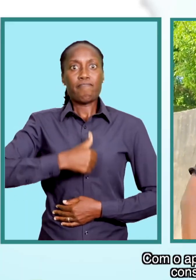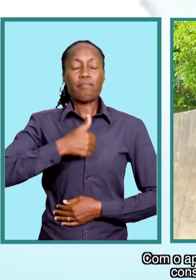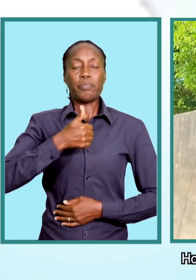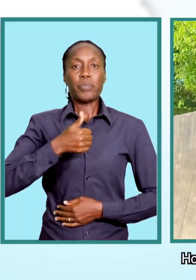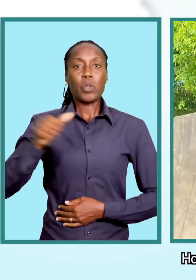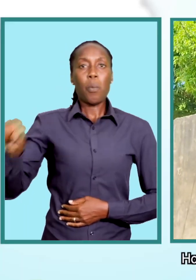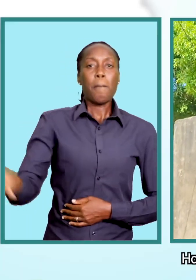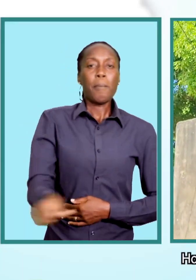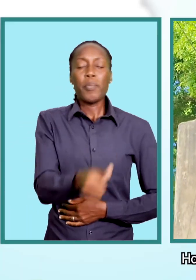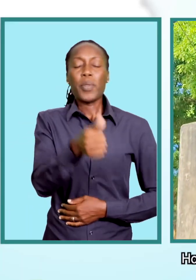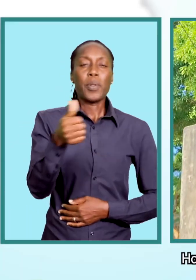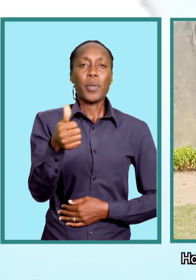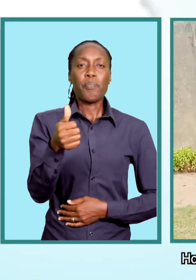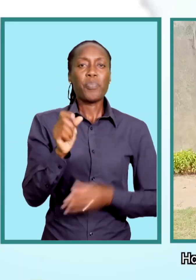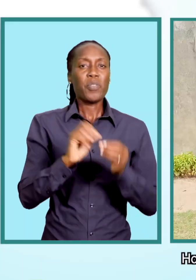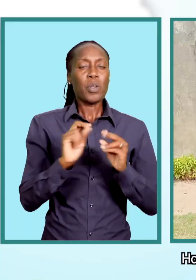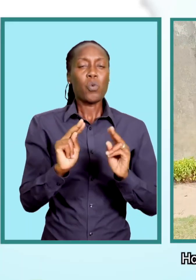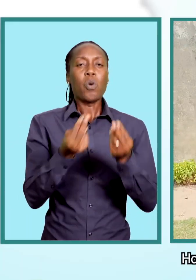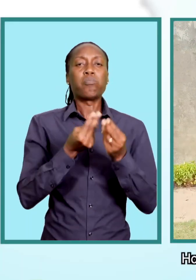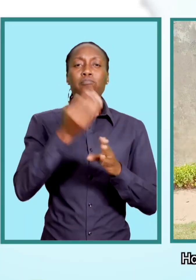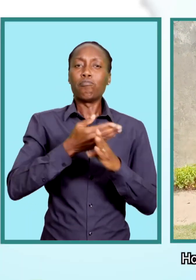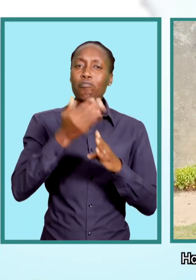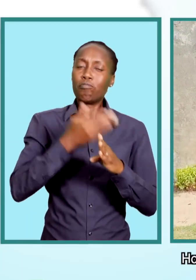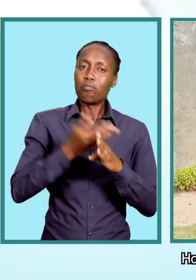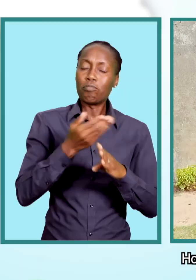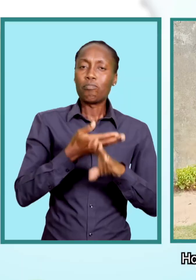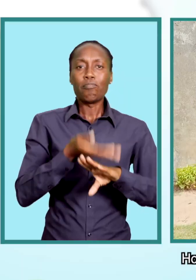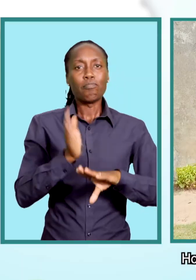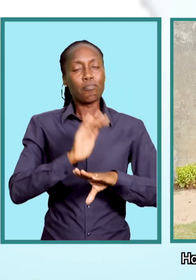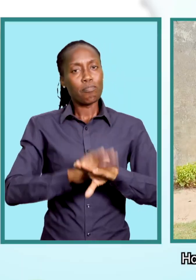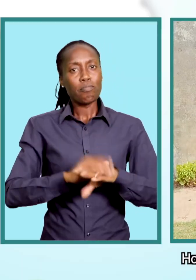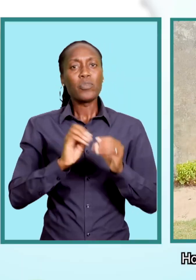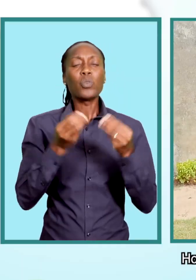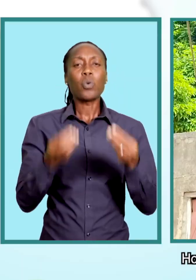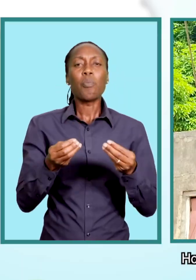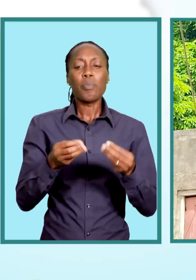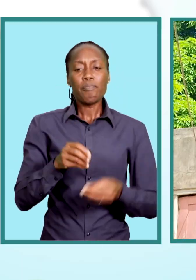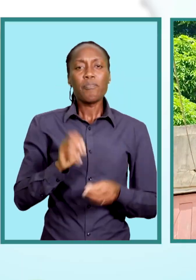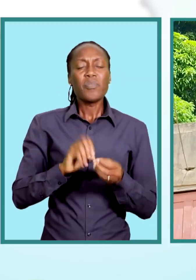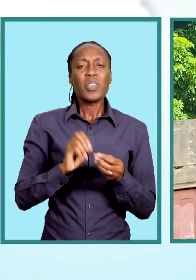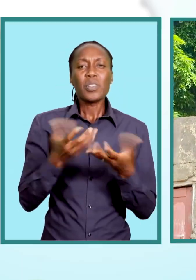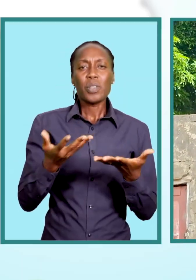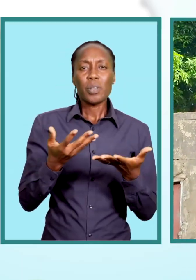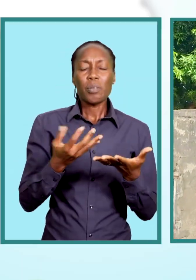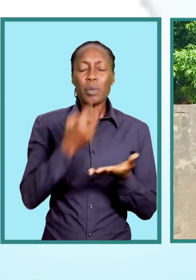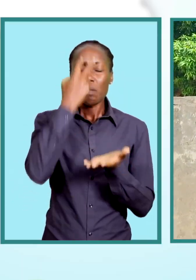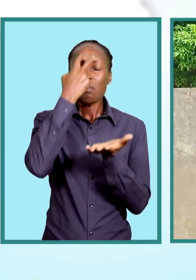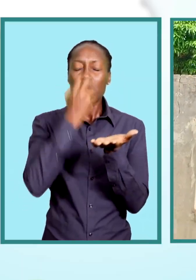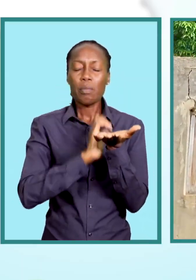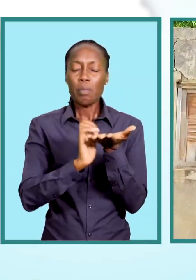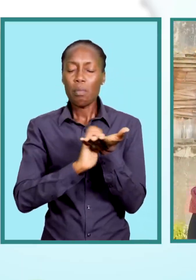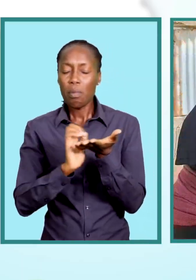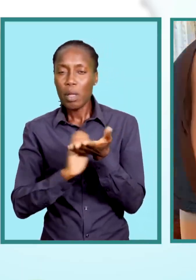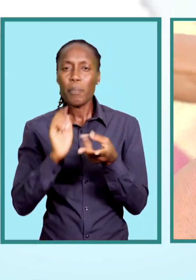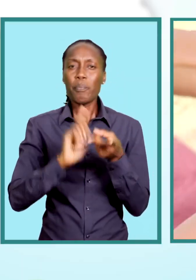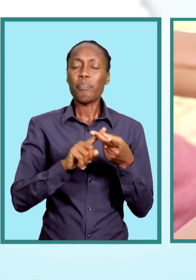difícil. Hoje, aprende novas habilidades, como mobilidade e braille, e